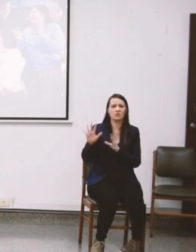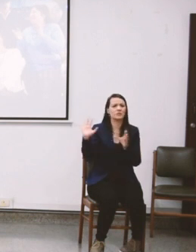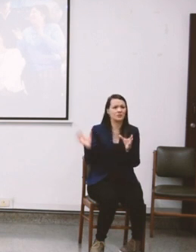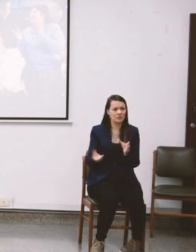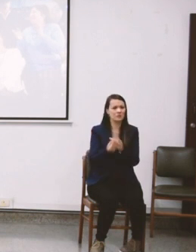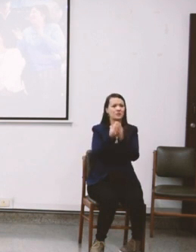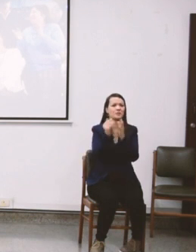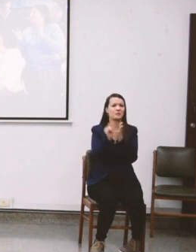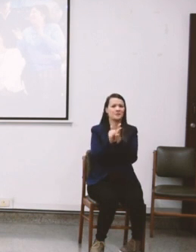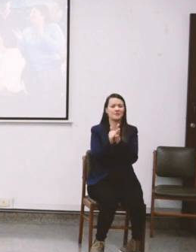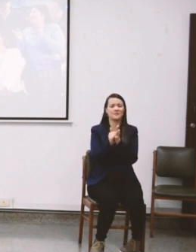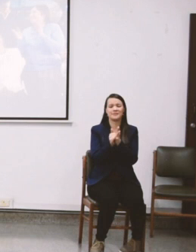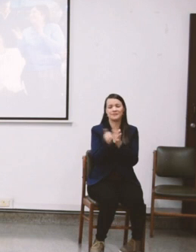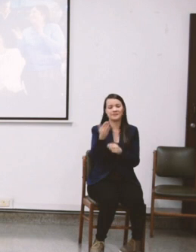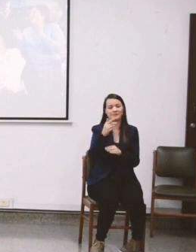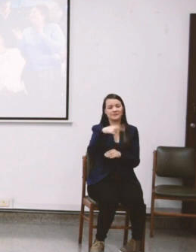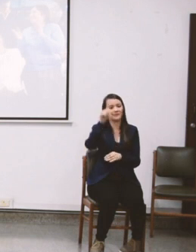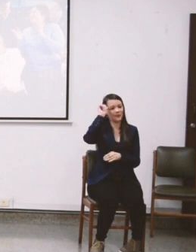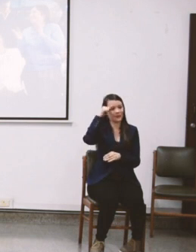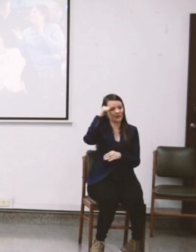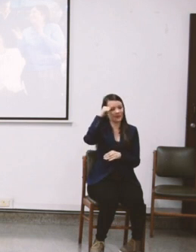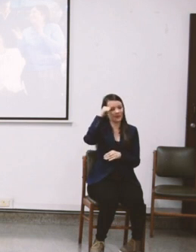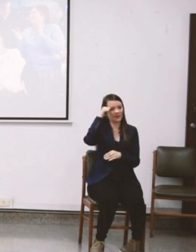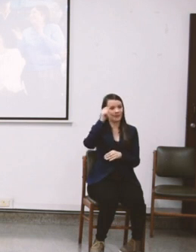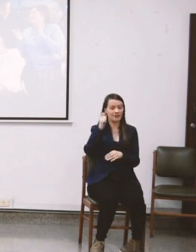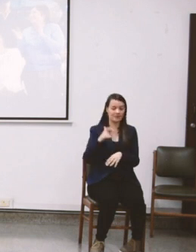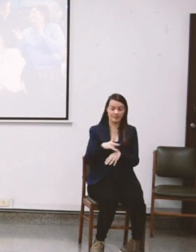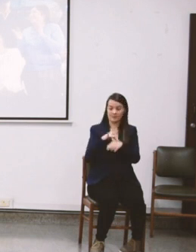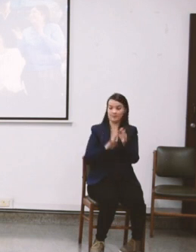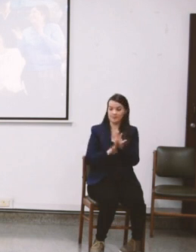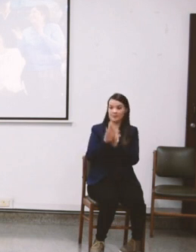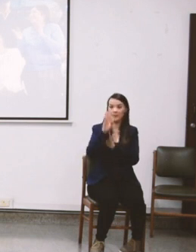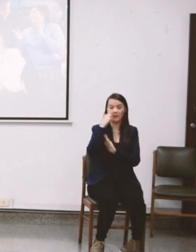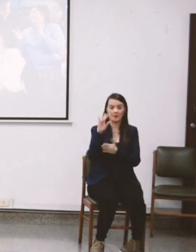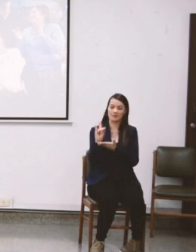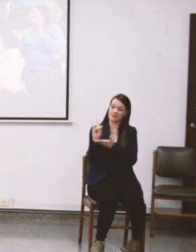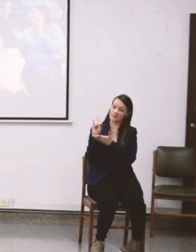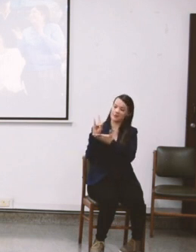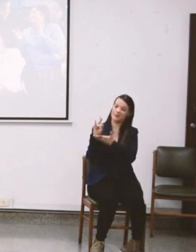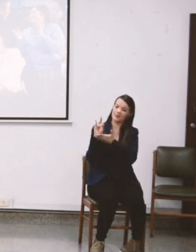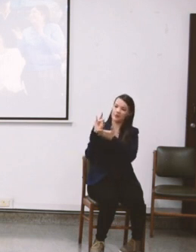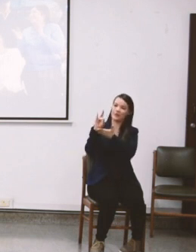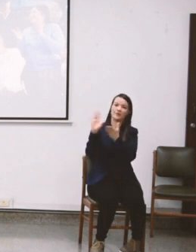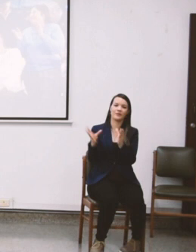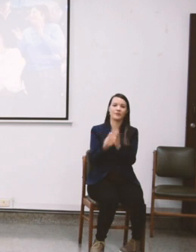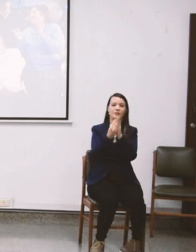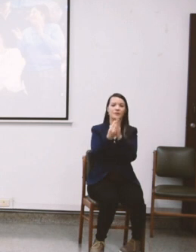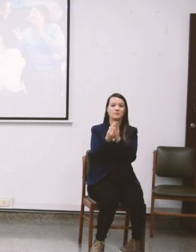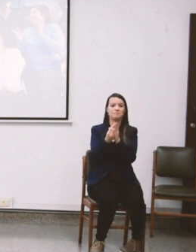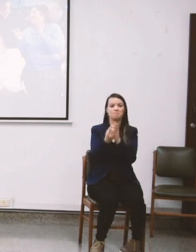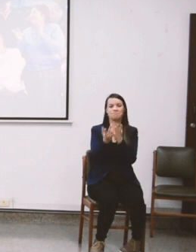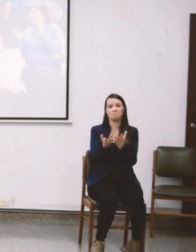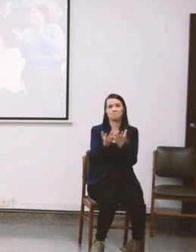¿no? Porque recordemos que si algo tienen los estímulos inspiracionales es que se vuelven modelos de la inclusión.